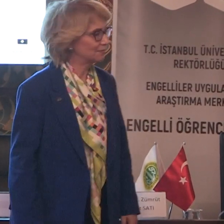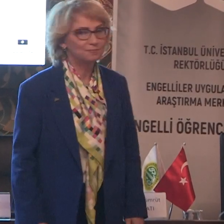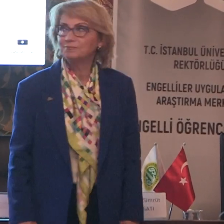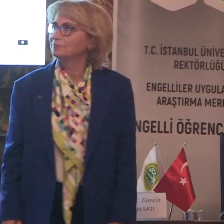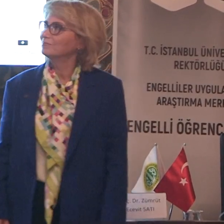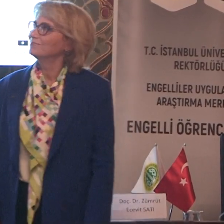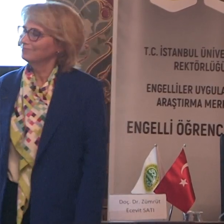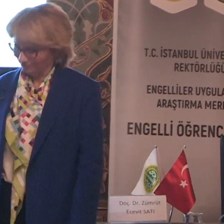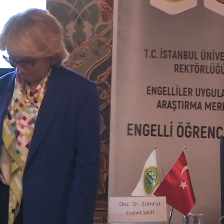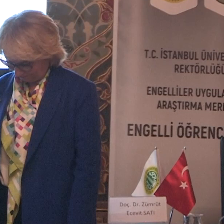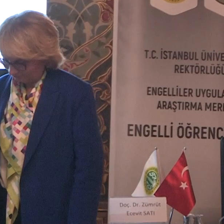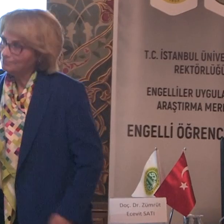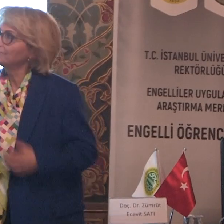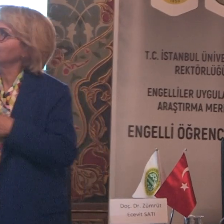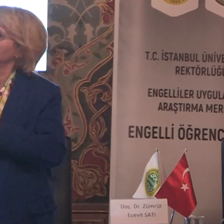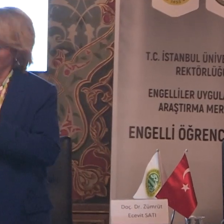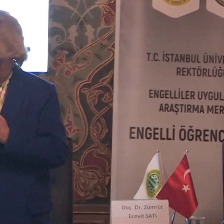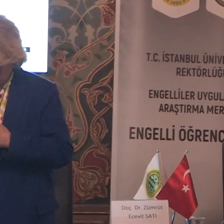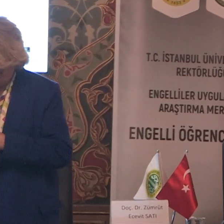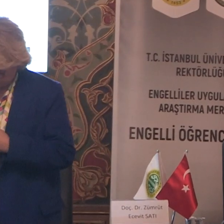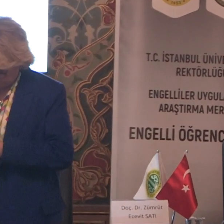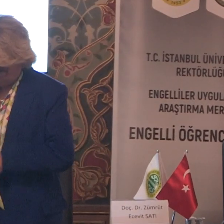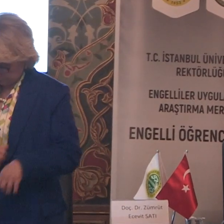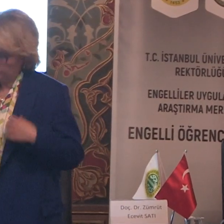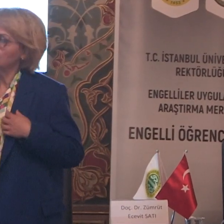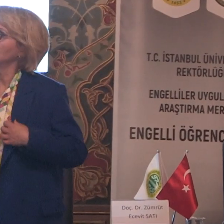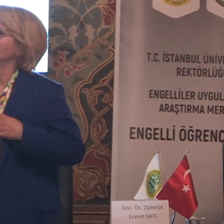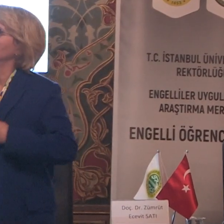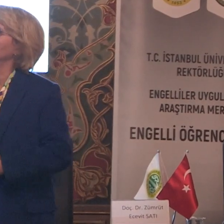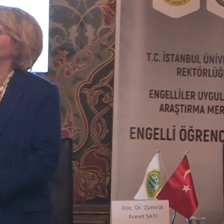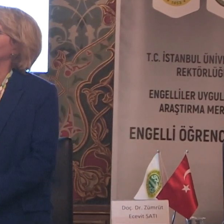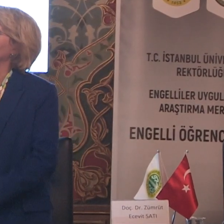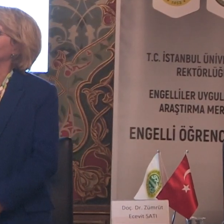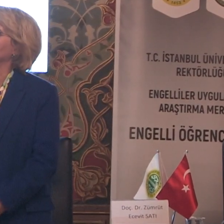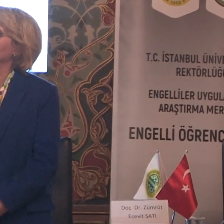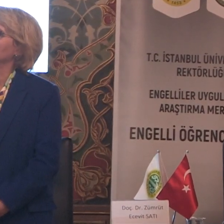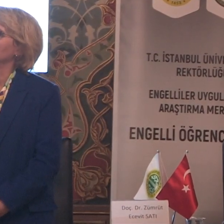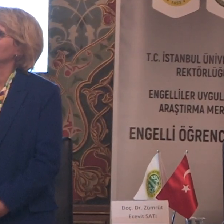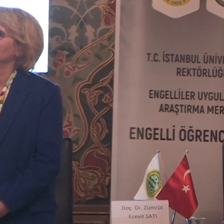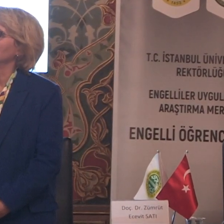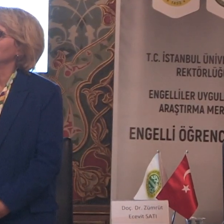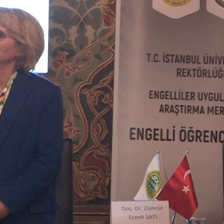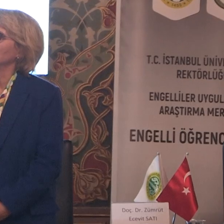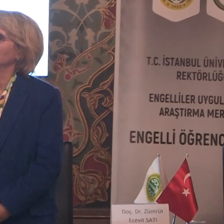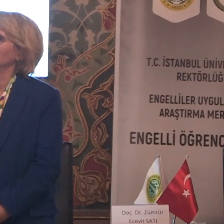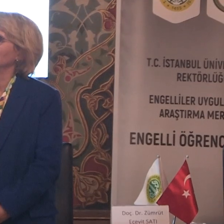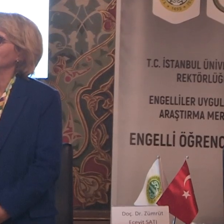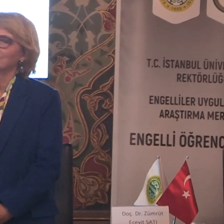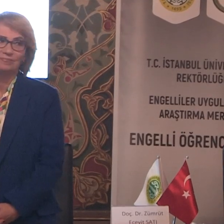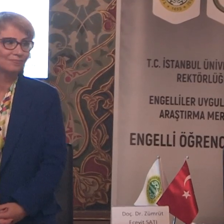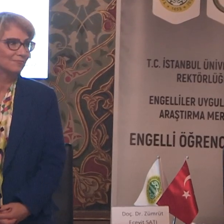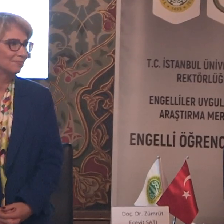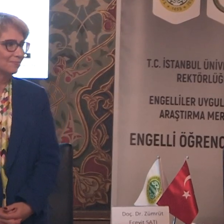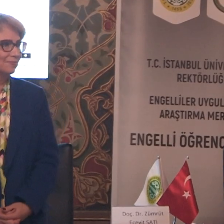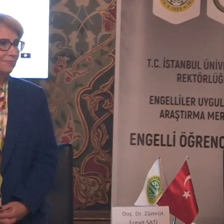bir iki dakika ifade etmek istiyorum. Gerçekten Profesör Doktor Rektörümüz Mahmut Ak Hoca'ya çok özel teşekkür etmek istiyorum. Ve